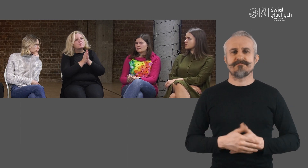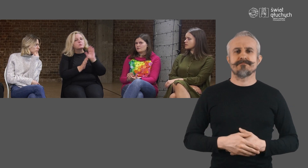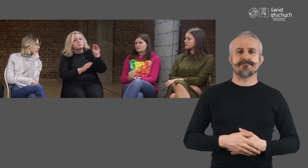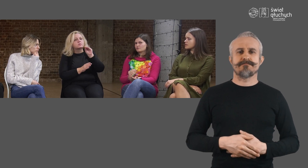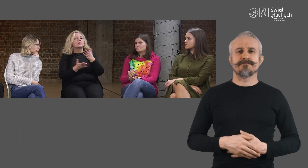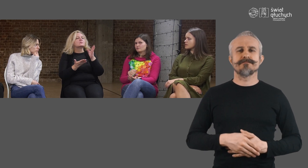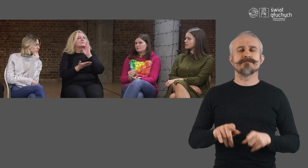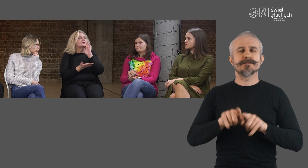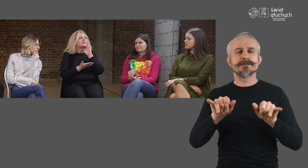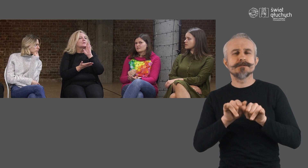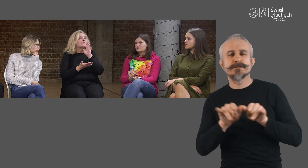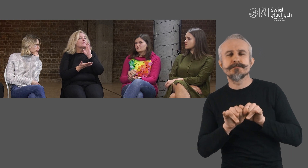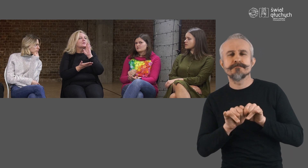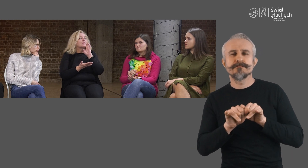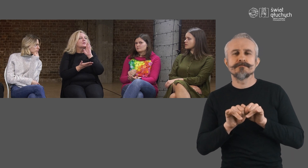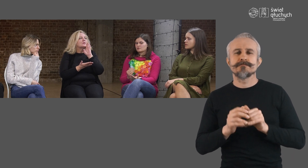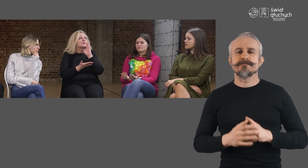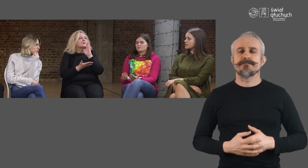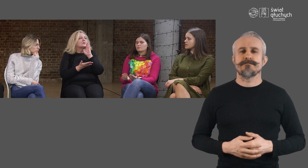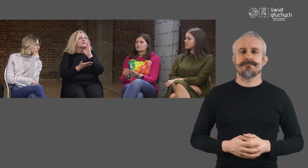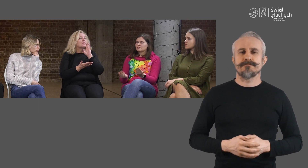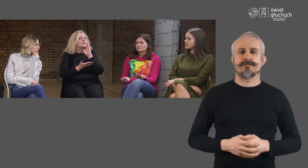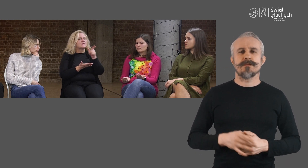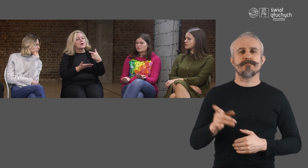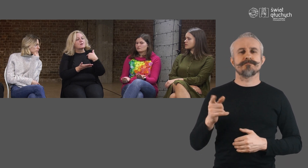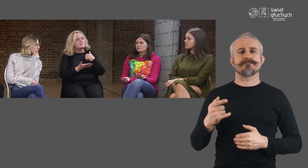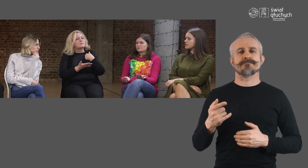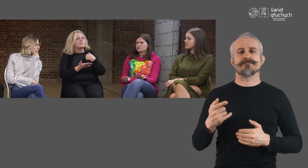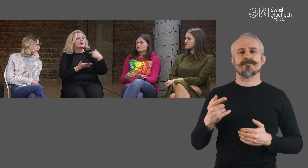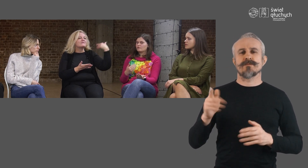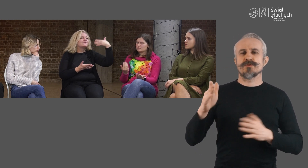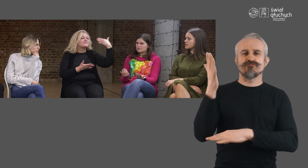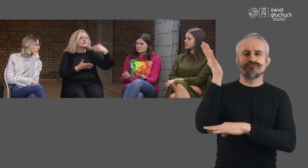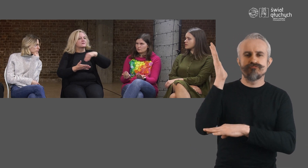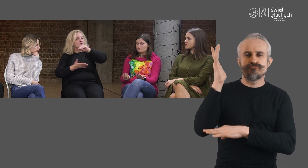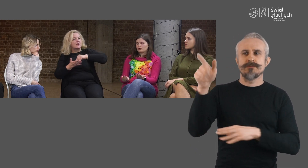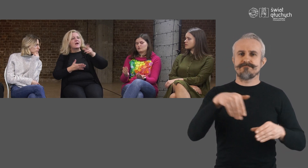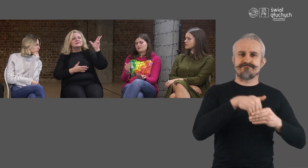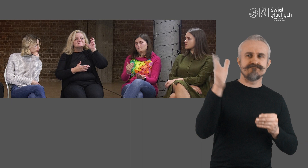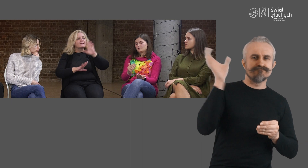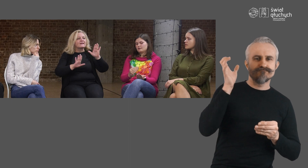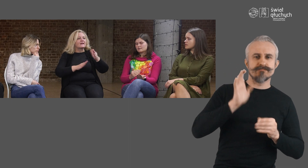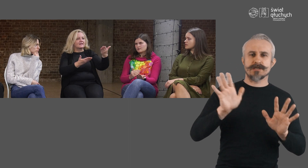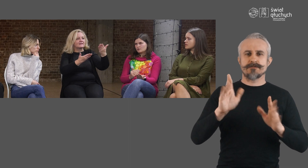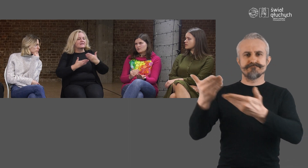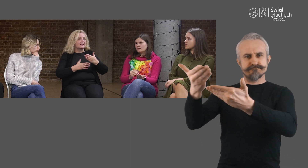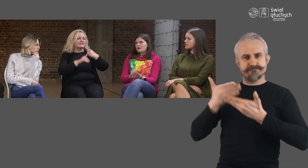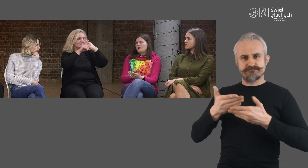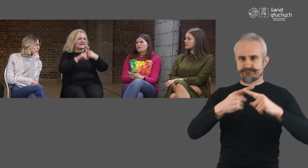żeby nie dostawać, na przykład nie wiem, jak było dyktando, to żeby nie dyktowali mi ze słuchu, tylko żebym dostawała